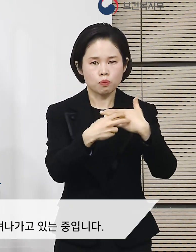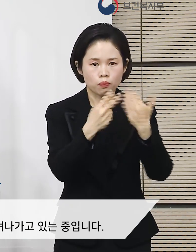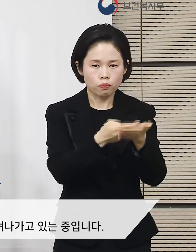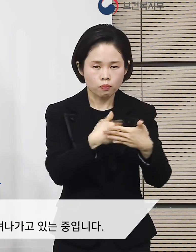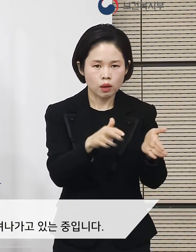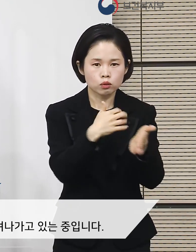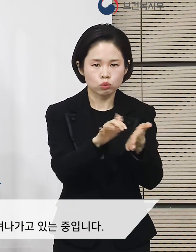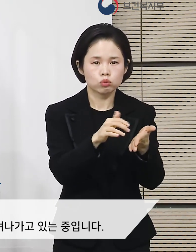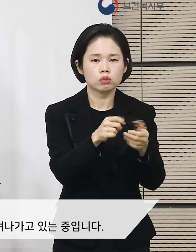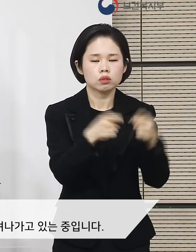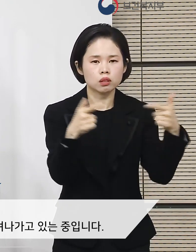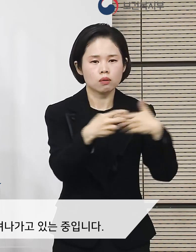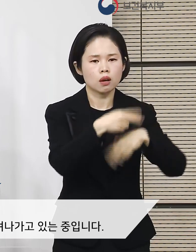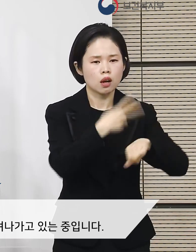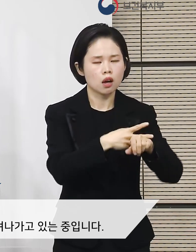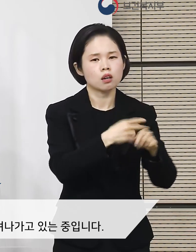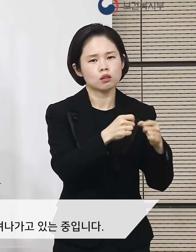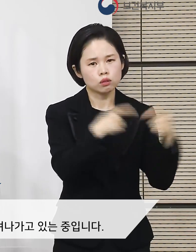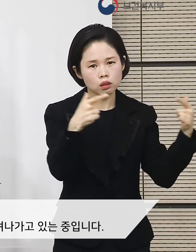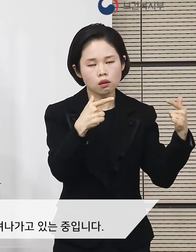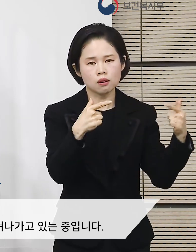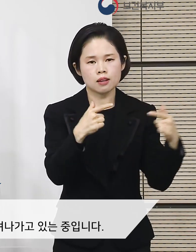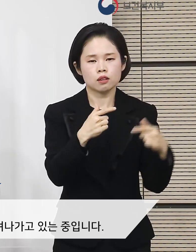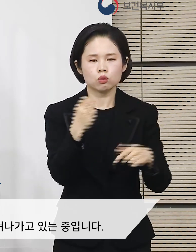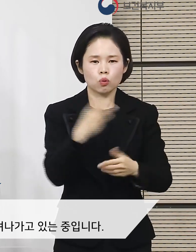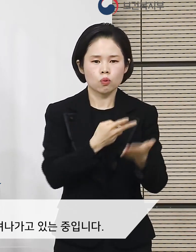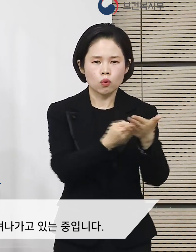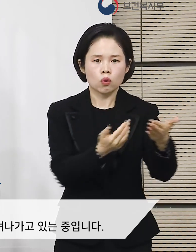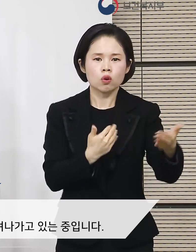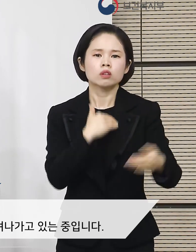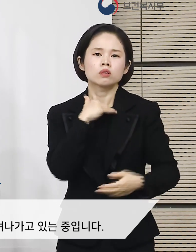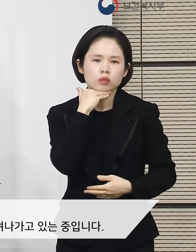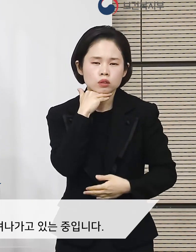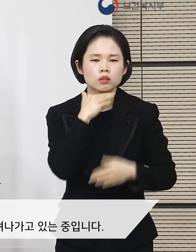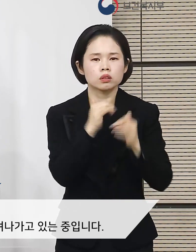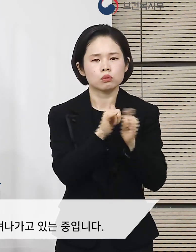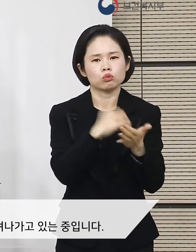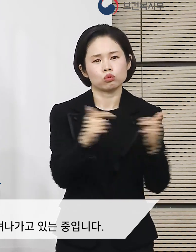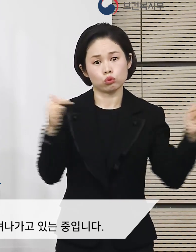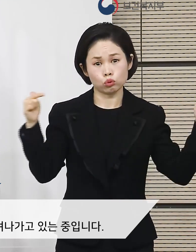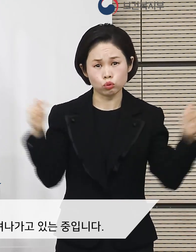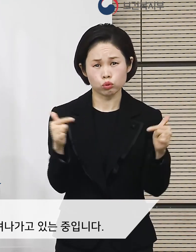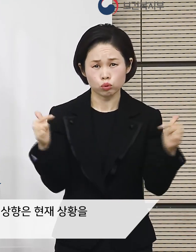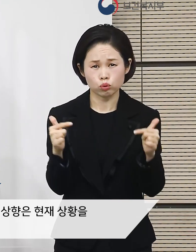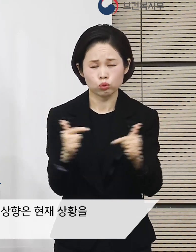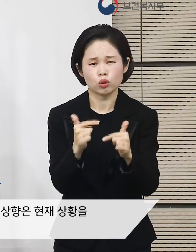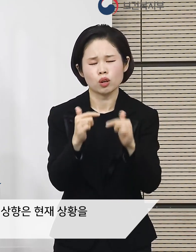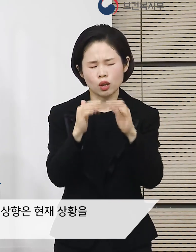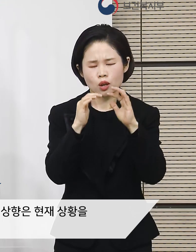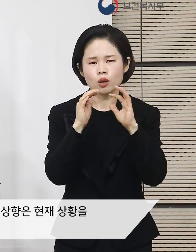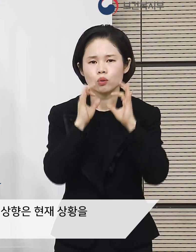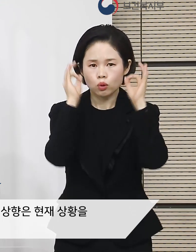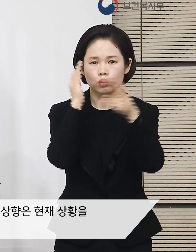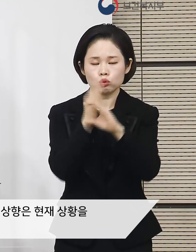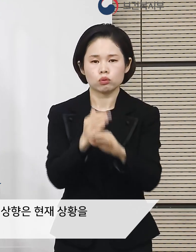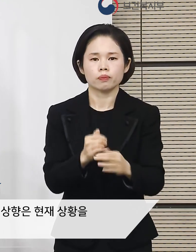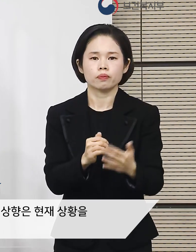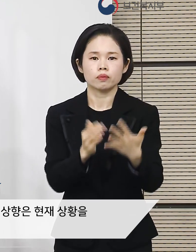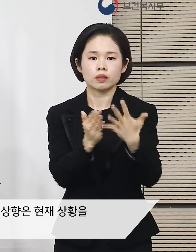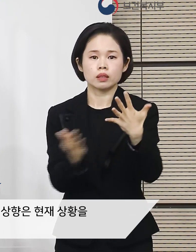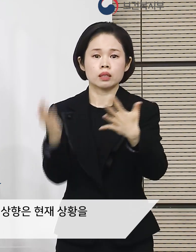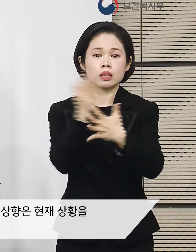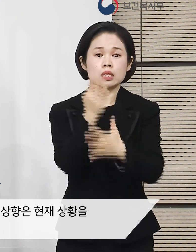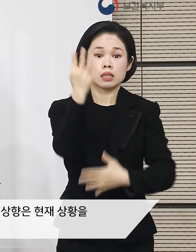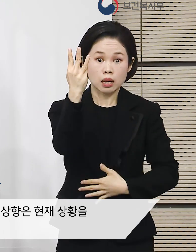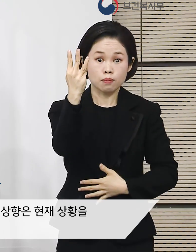체계의 여력을 계속 확충하며 대기 환자를 줄여나가고 있는 중입니다. 막대한 사회경제적 피해가